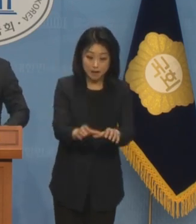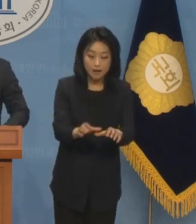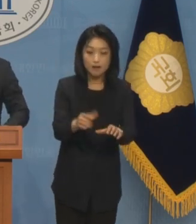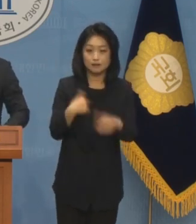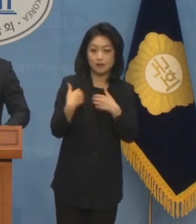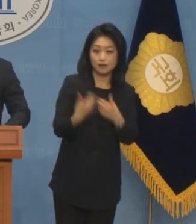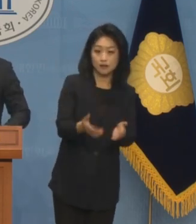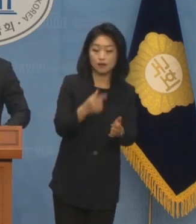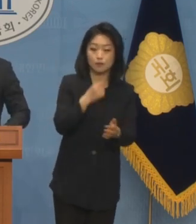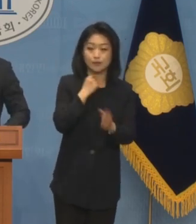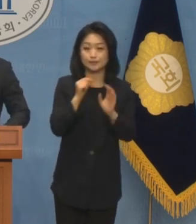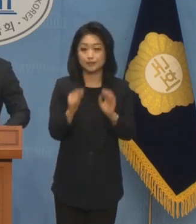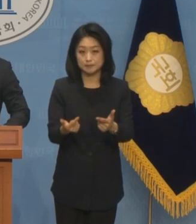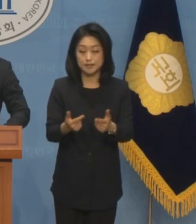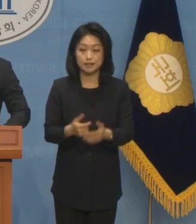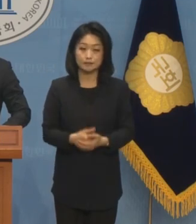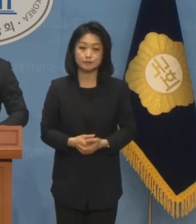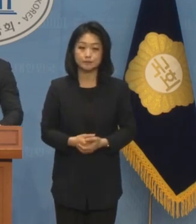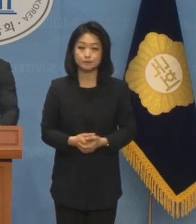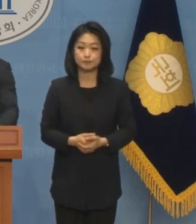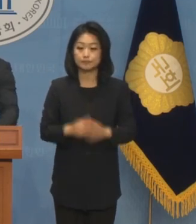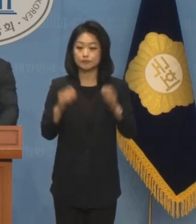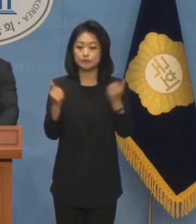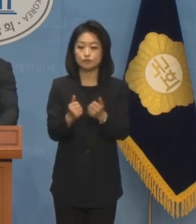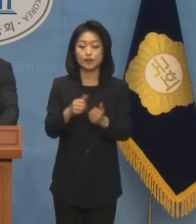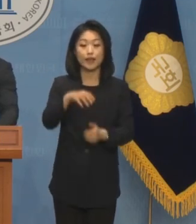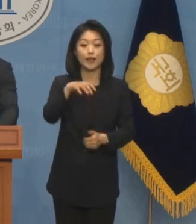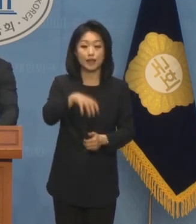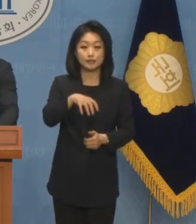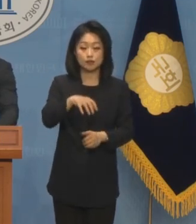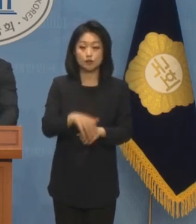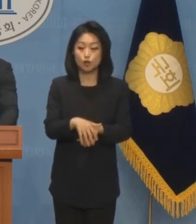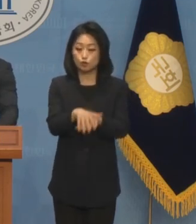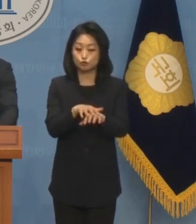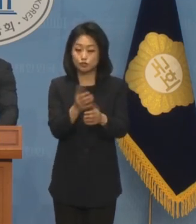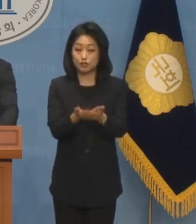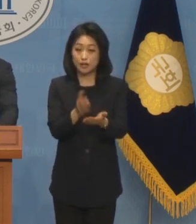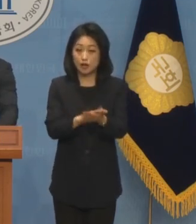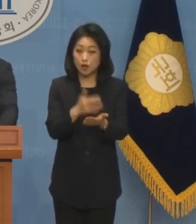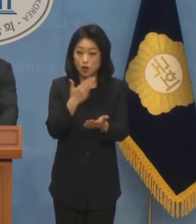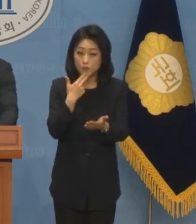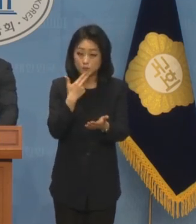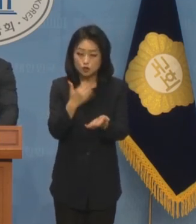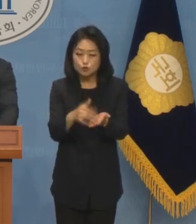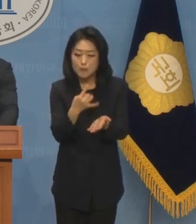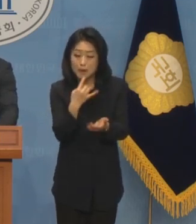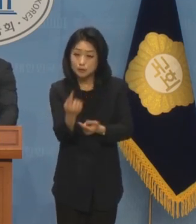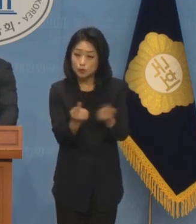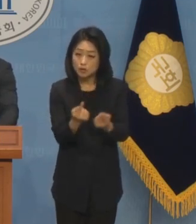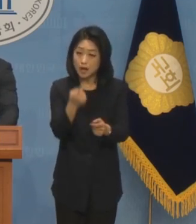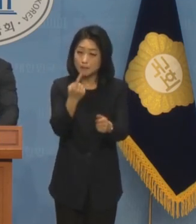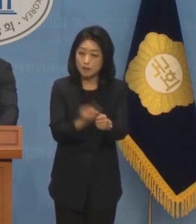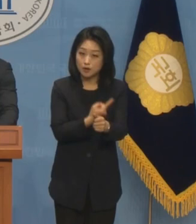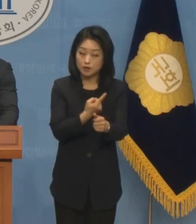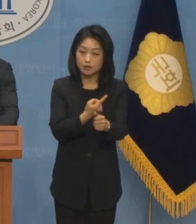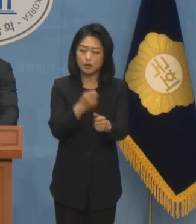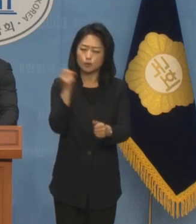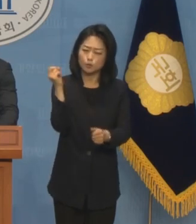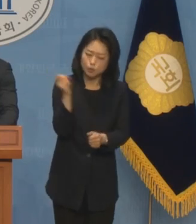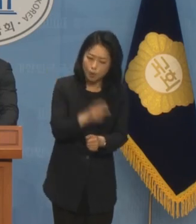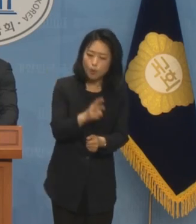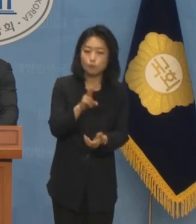수 없습니다 이번 국회에서 구조계획 없는 모수 조정이 다 된다면 언젠가는 다시 이을